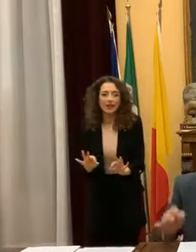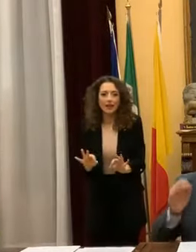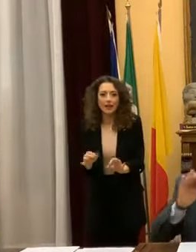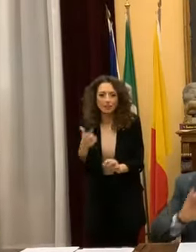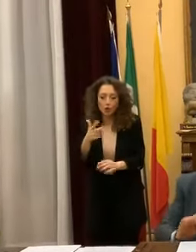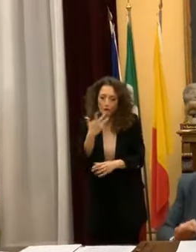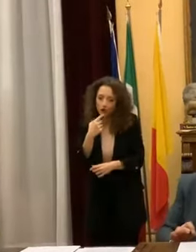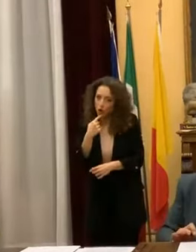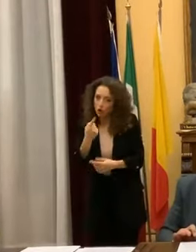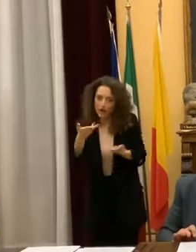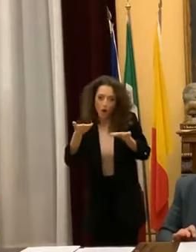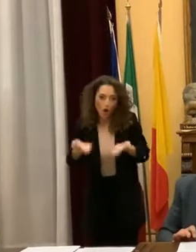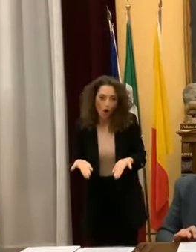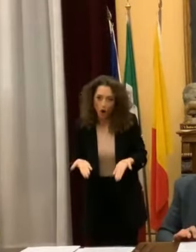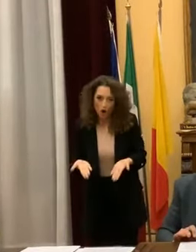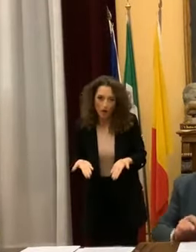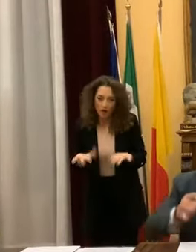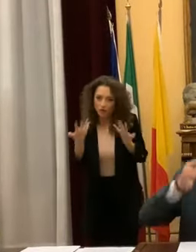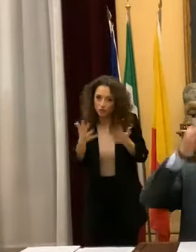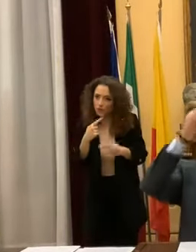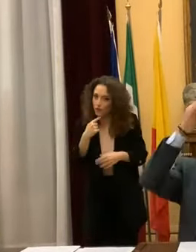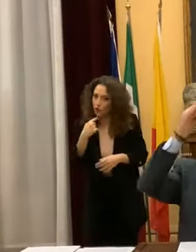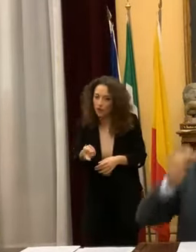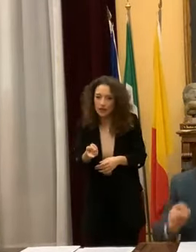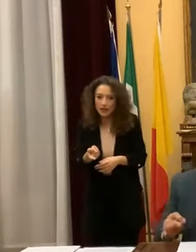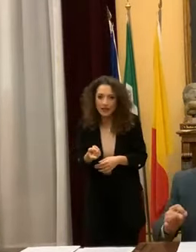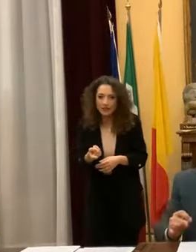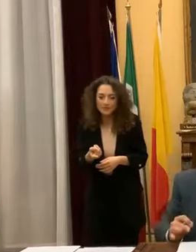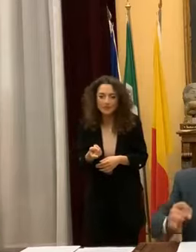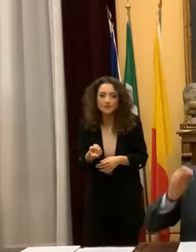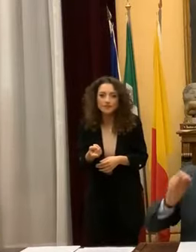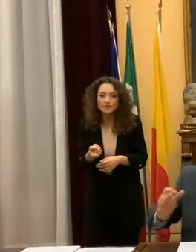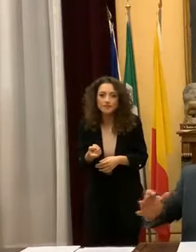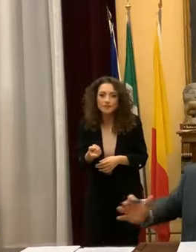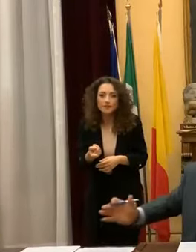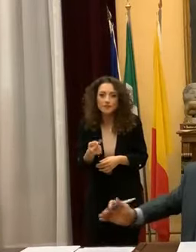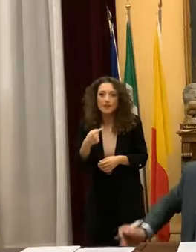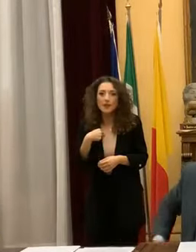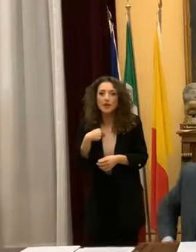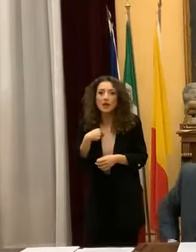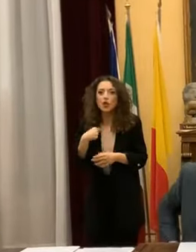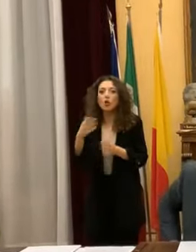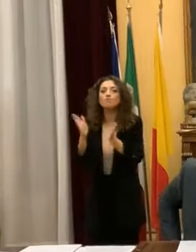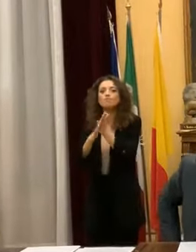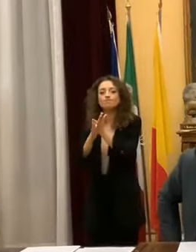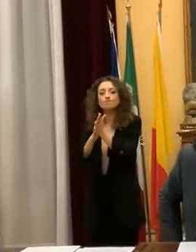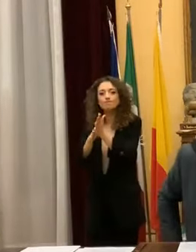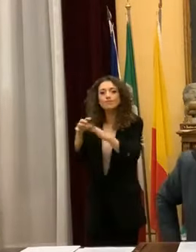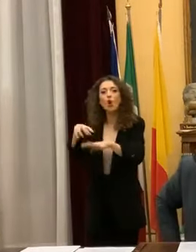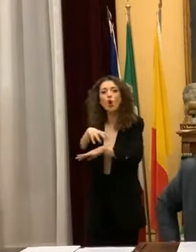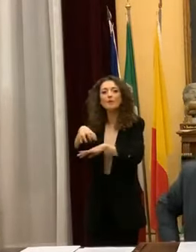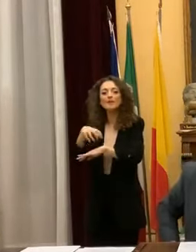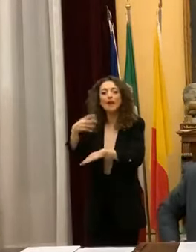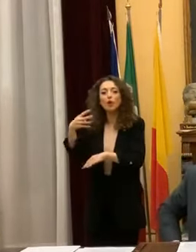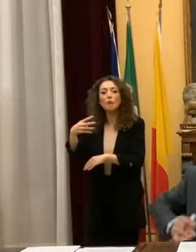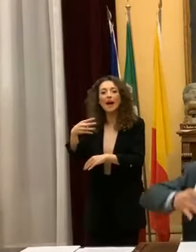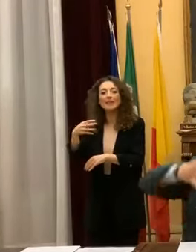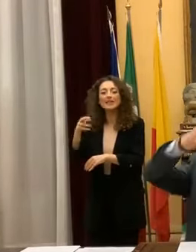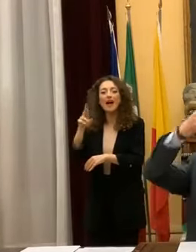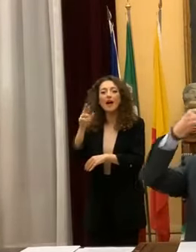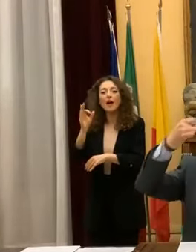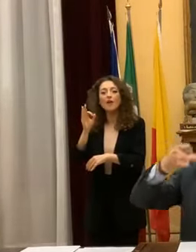dire già ora, io plaudo a Marzia Furnari. Perché?